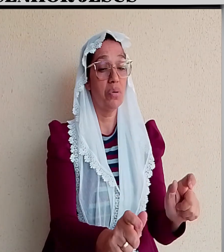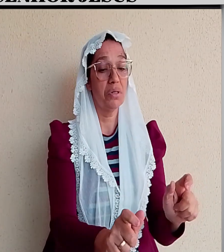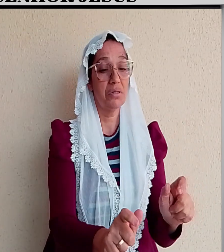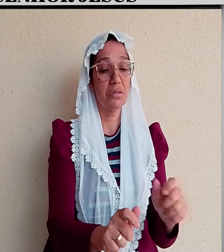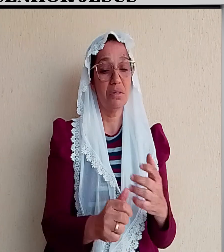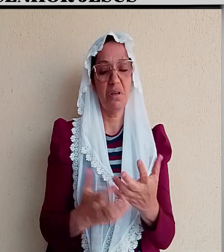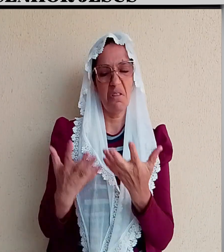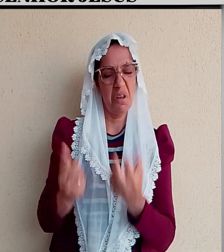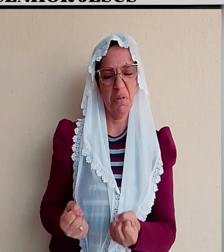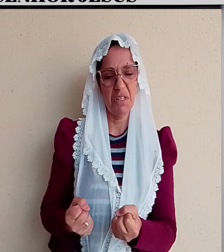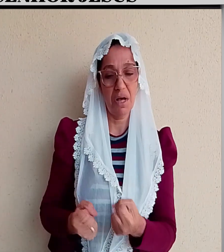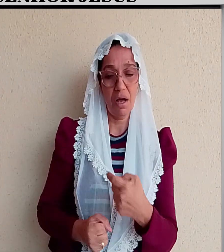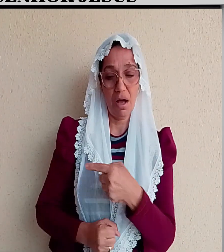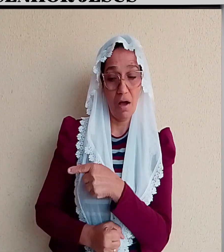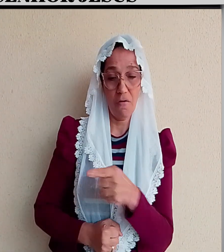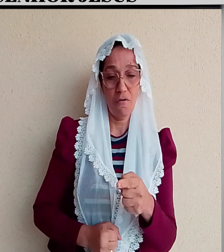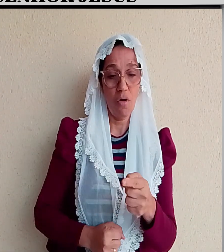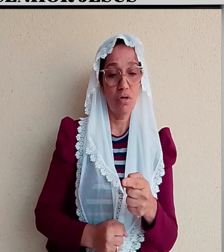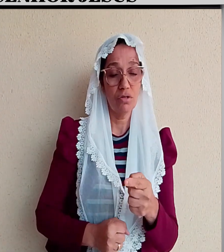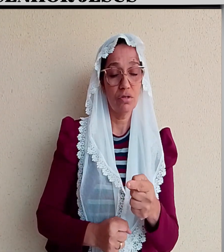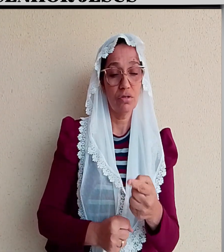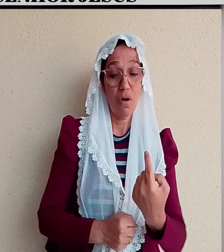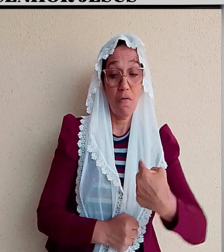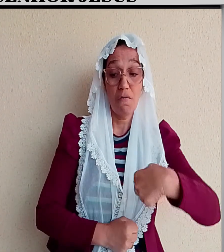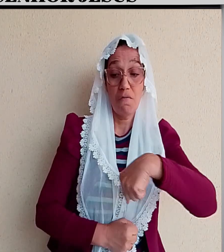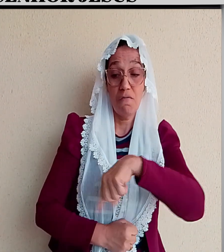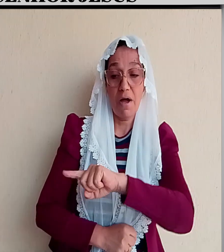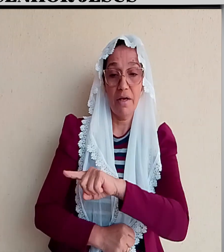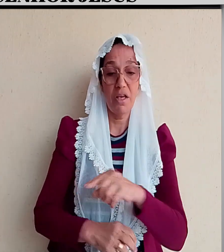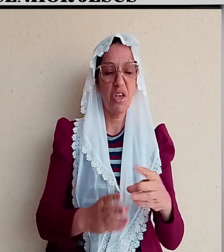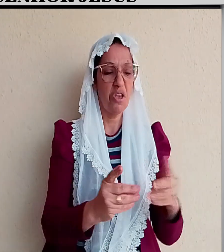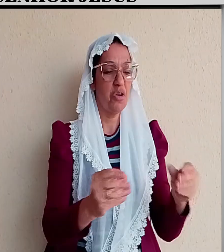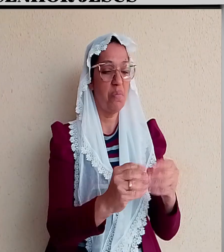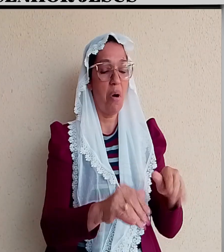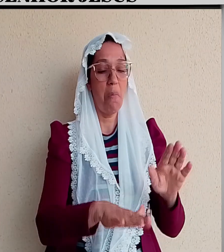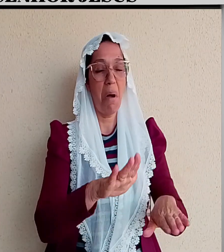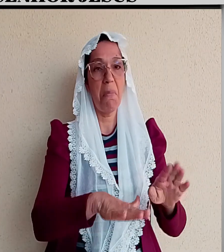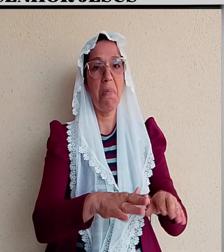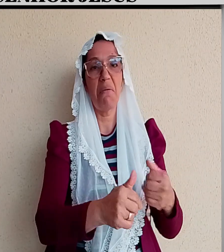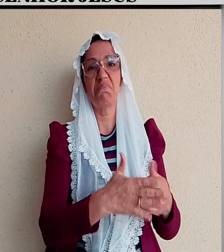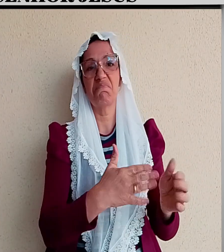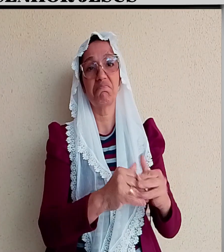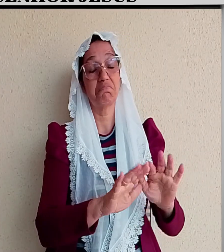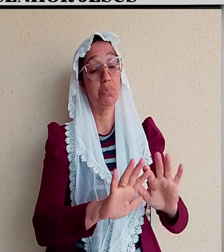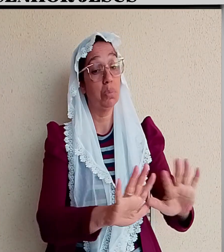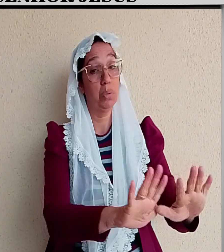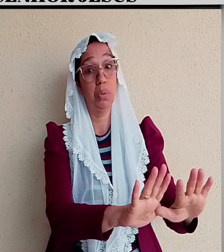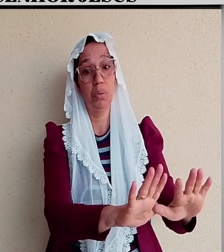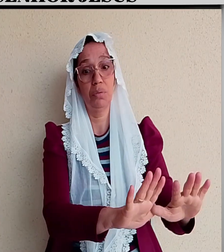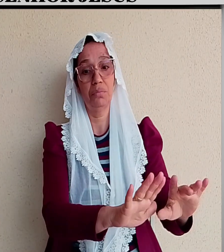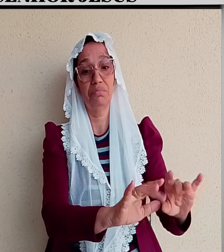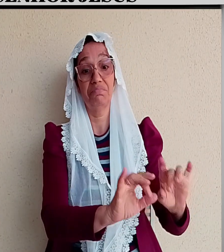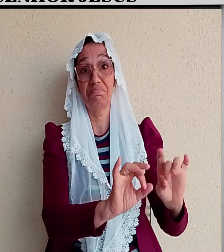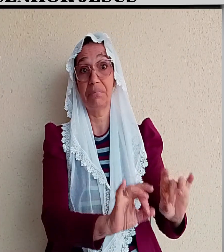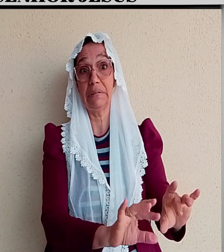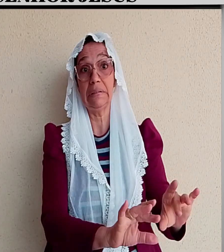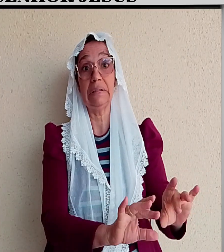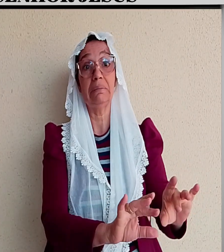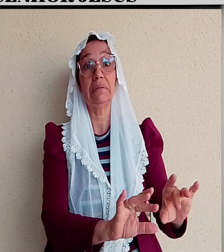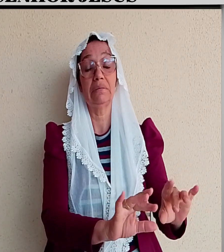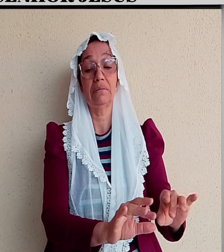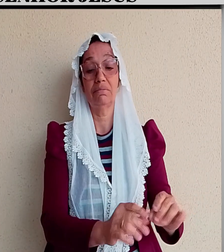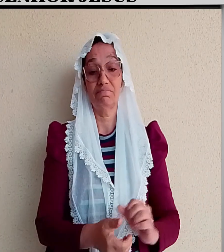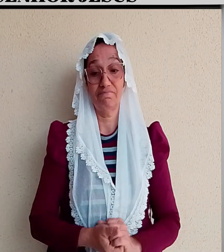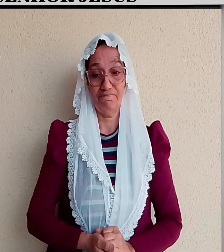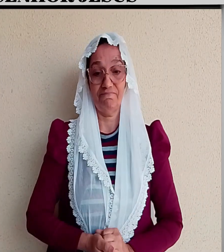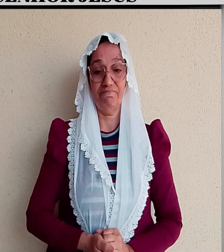pés. Em verdade vos digo que no dia do juízo haverá menos rigor para o país de Sodoma e Gomorra do que